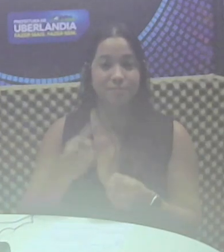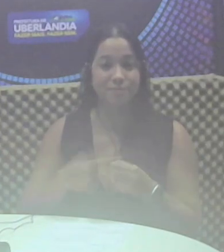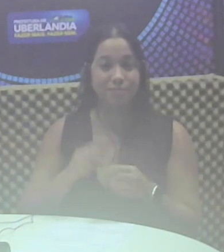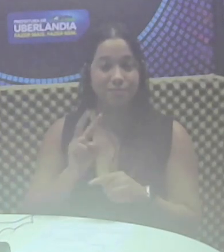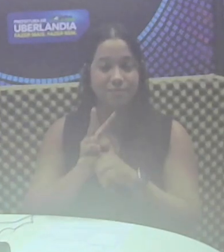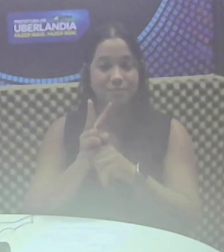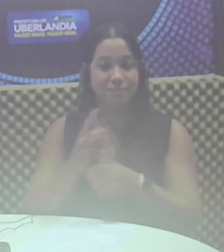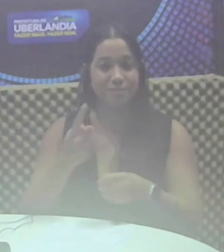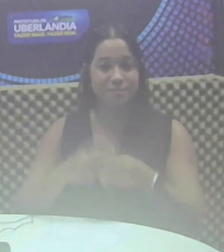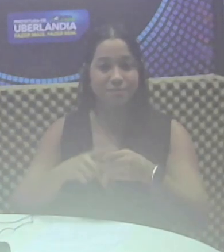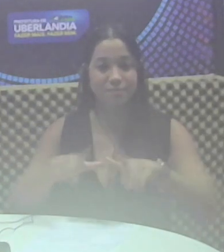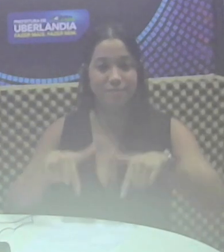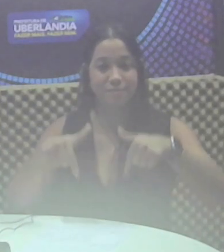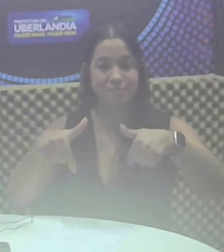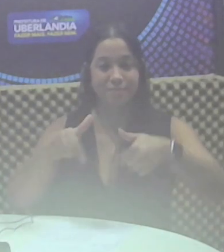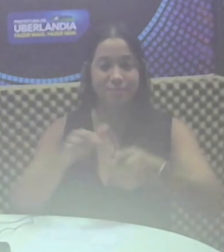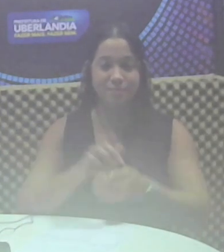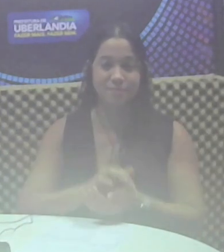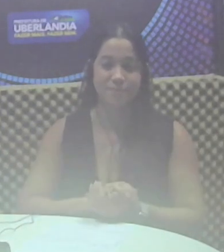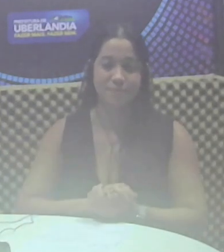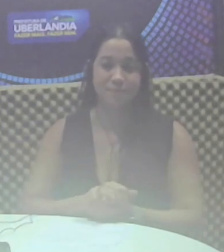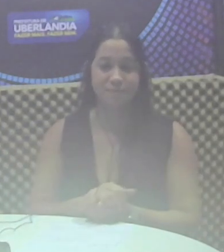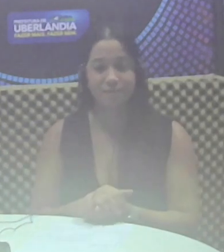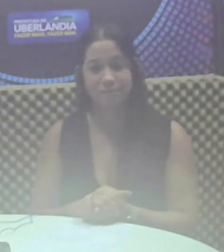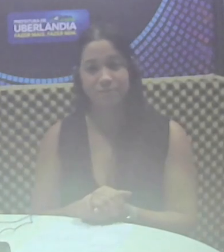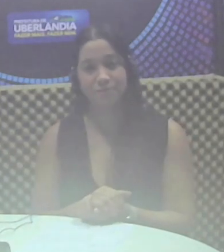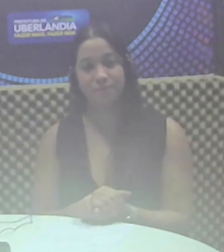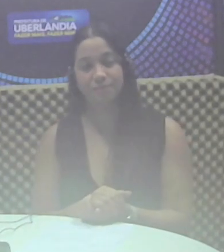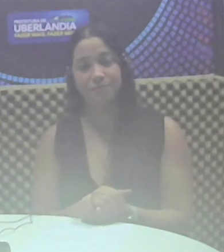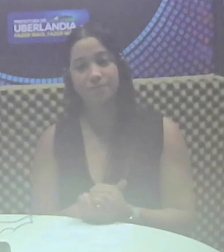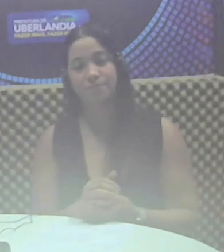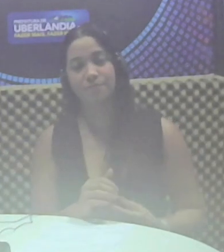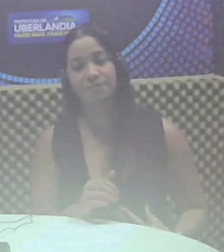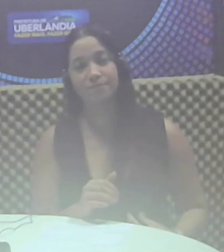que cuida é uma cidade que faz.